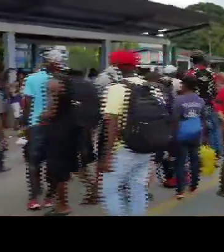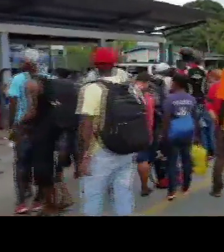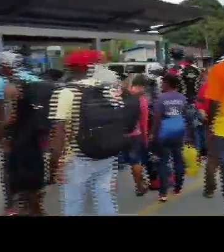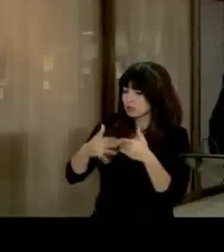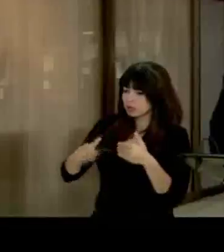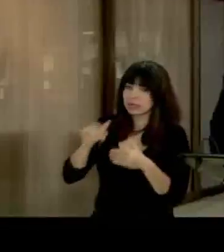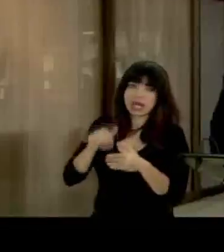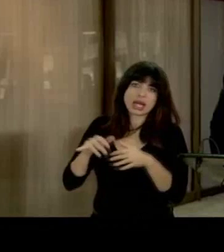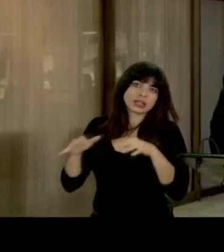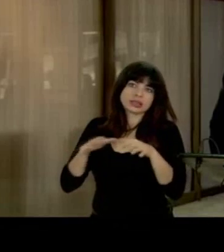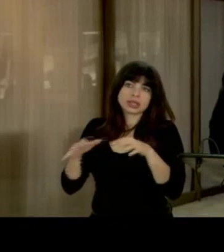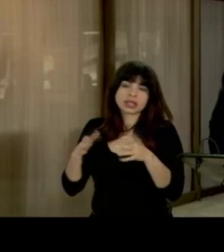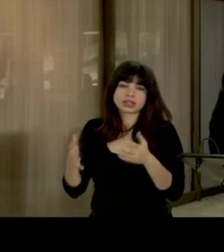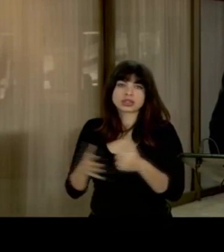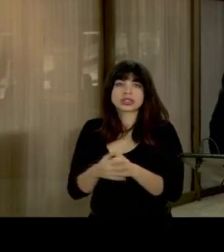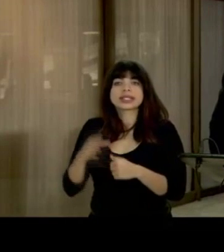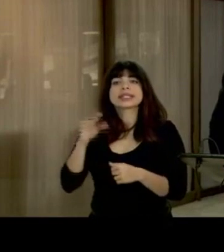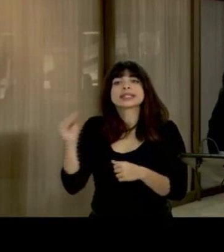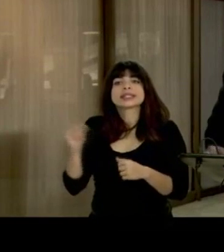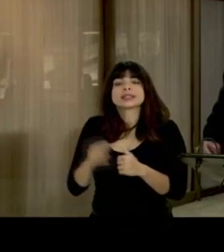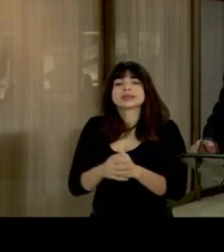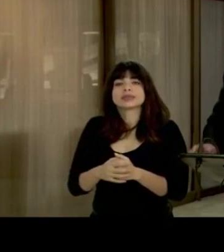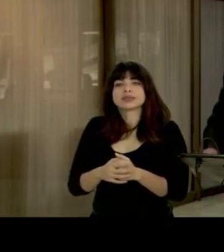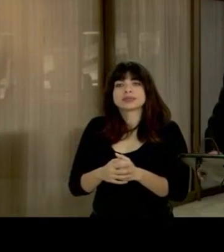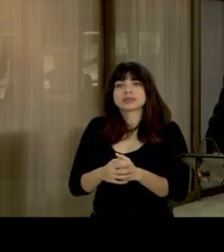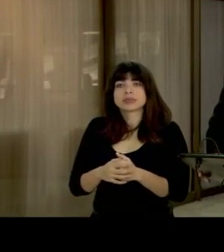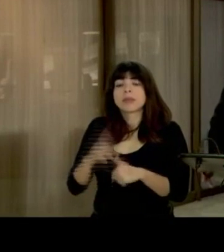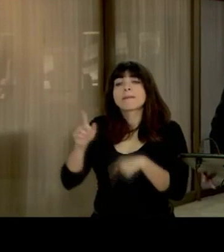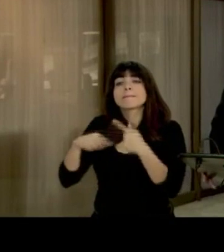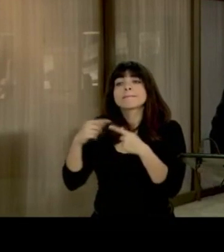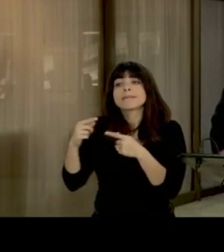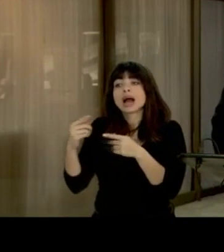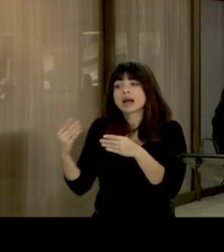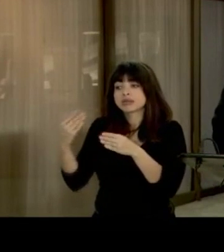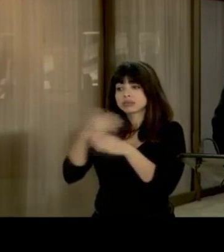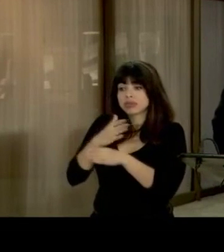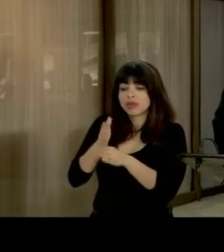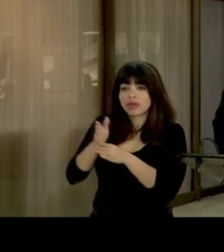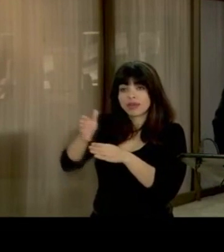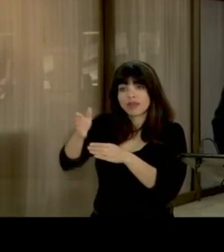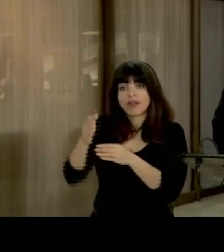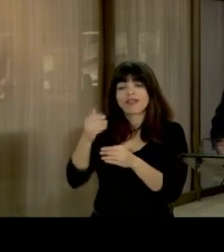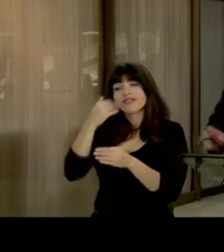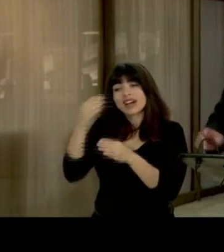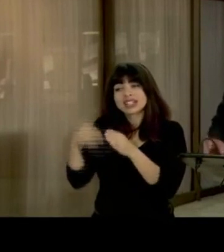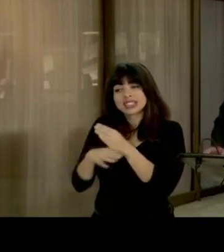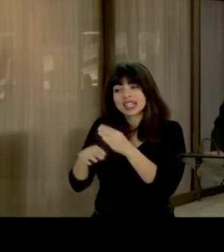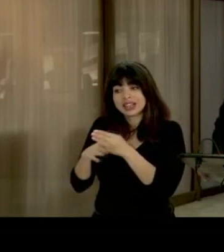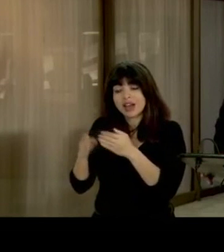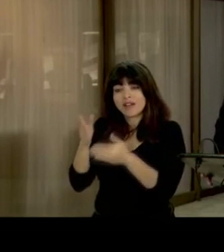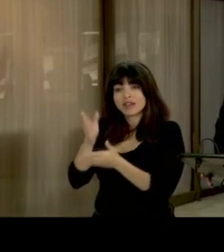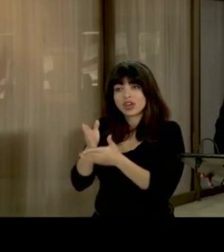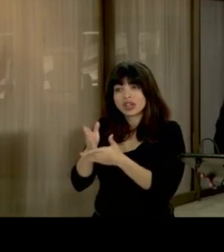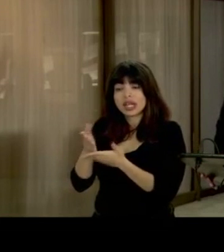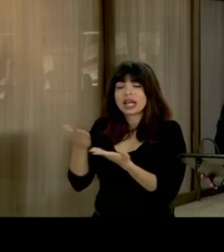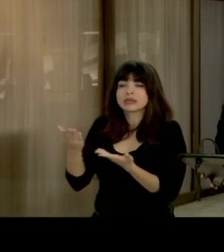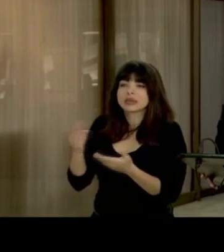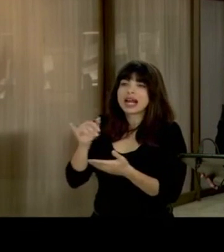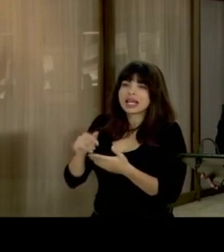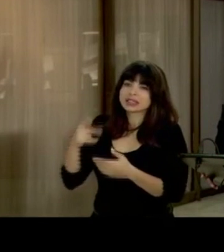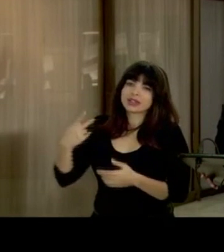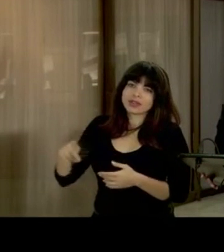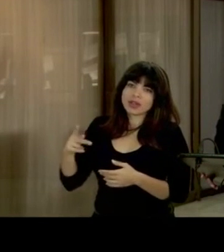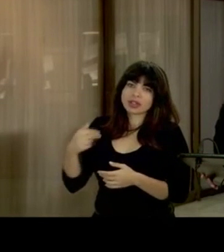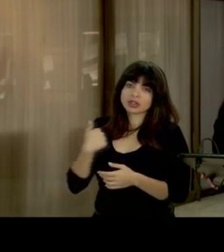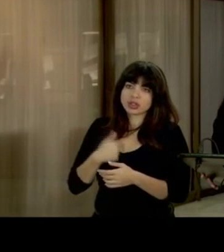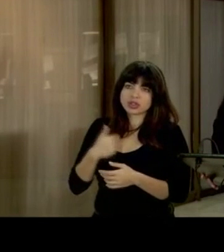ser ese accionar. Y que se vayan a pasar por esta frontera que es tan permeable, bueno, eso es un riesgo